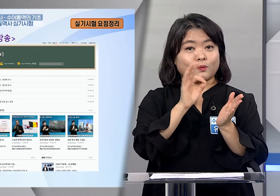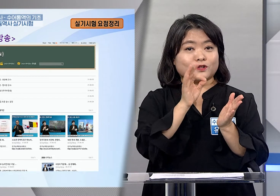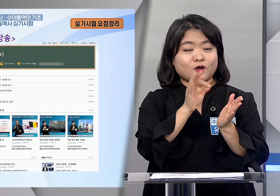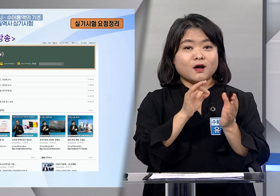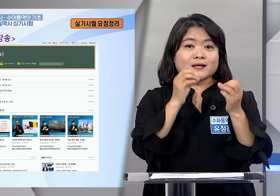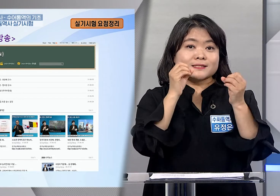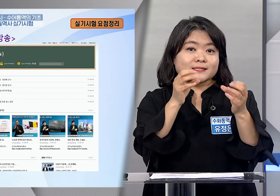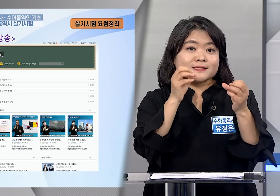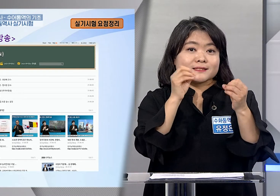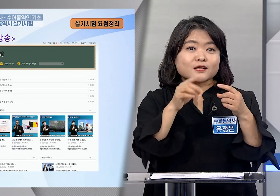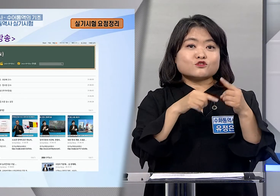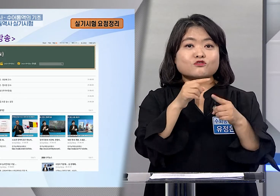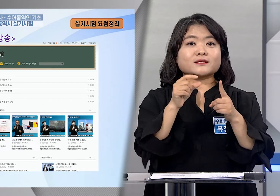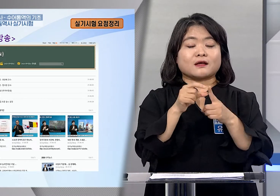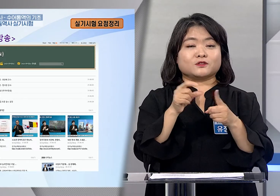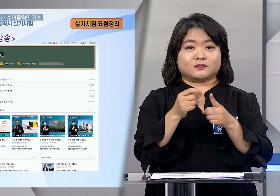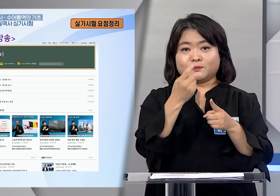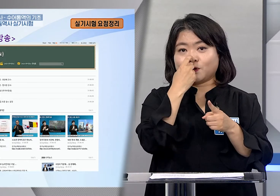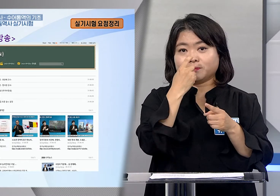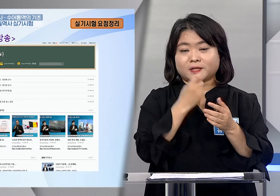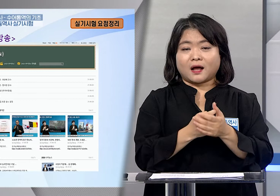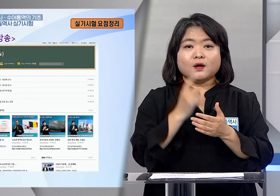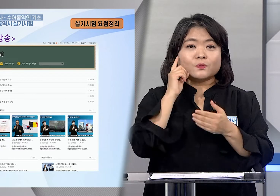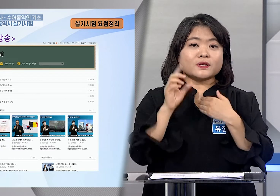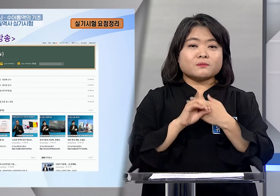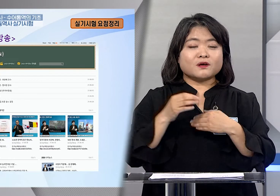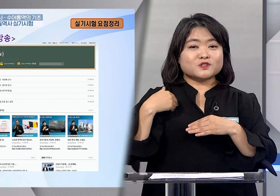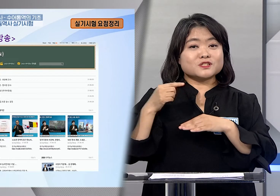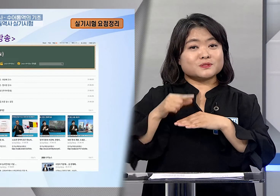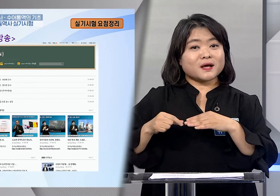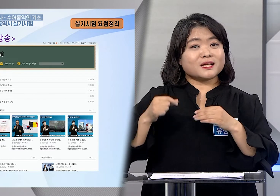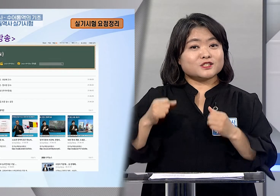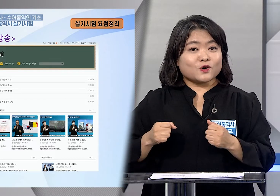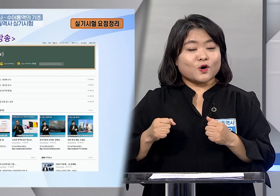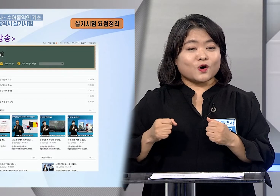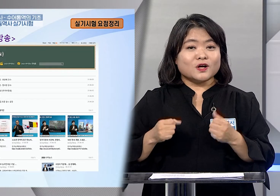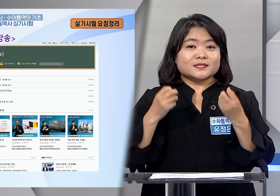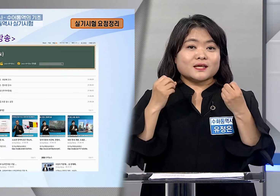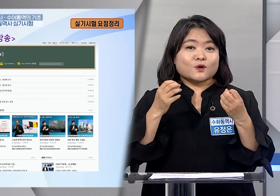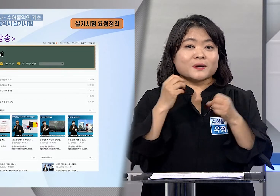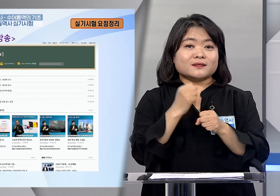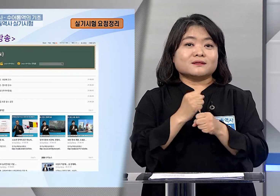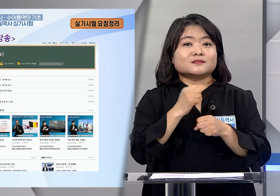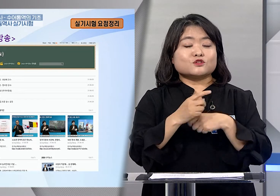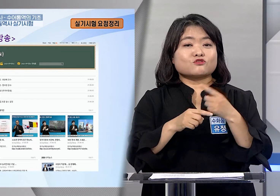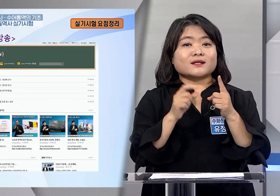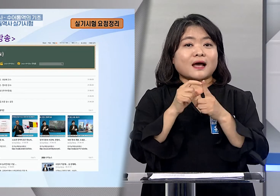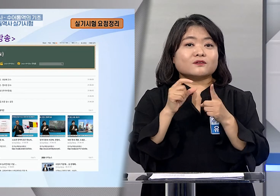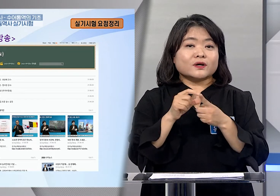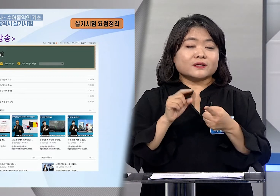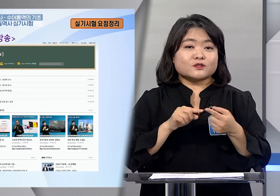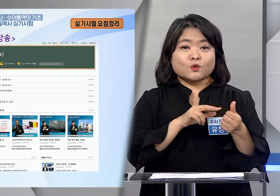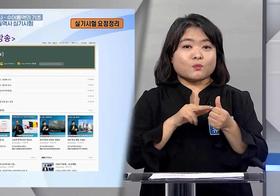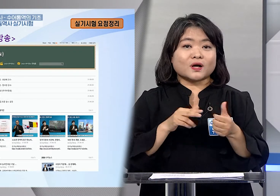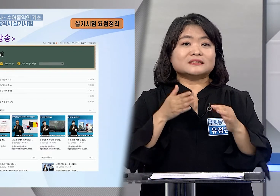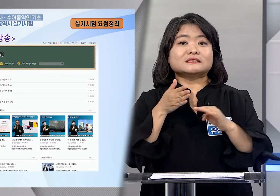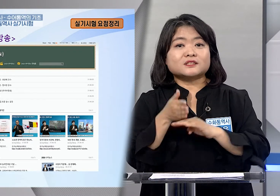보면서 신생 수화 단어들을 배웁니다. 왜냐하면 저는 지방에 있죠. 새로 만들어지는 수화 단어에 대한 정보가